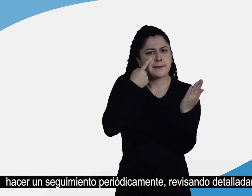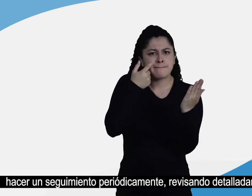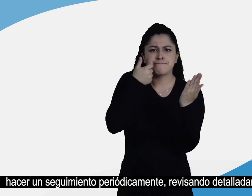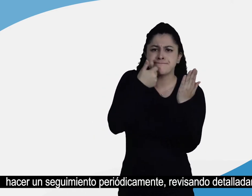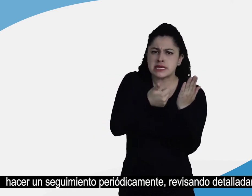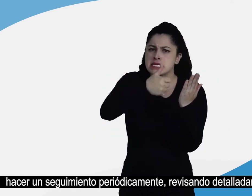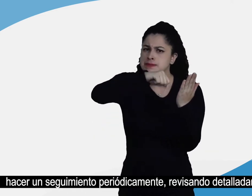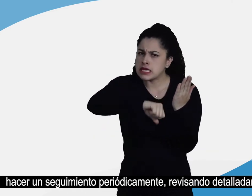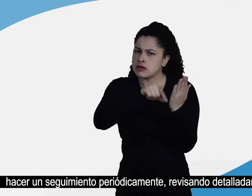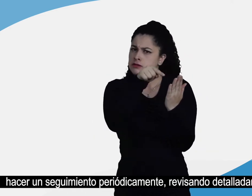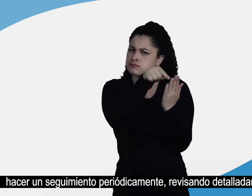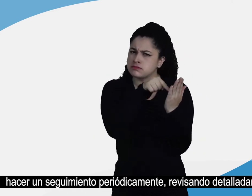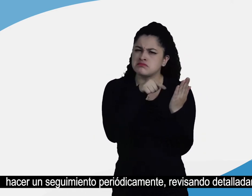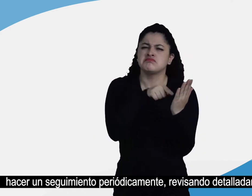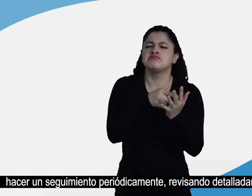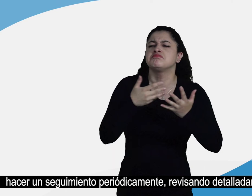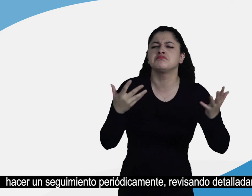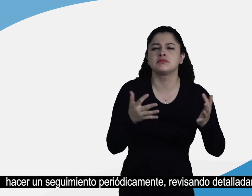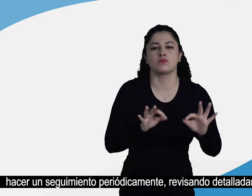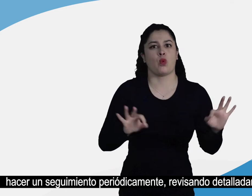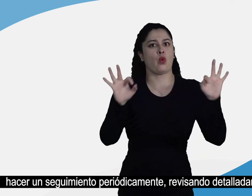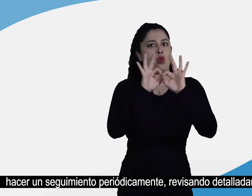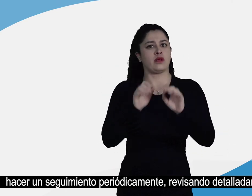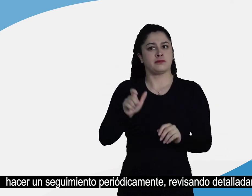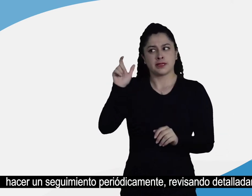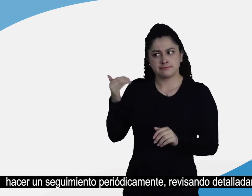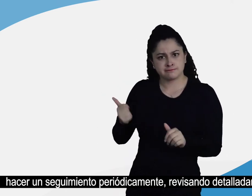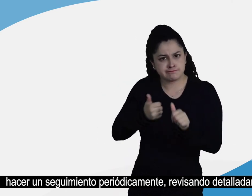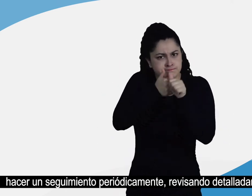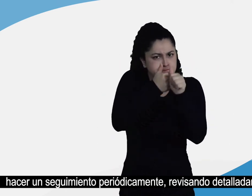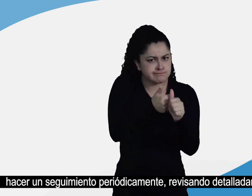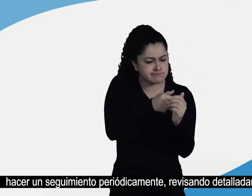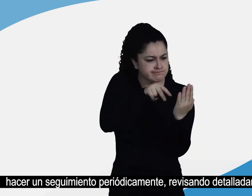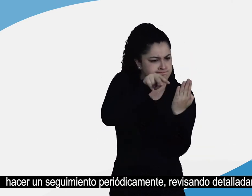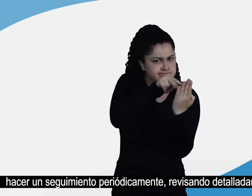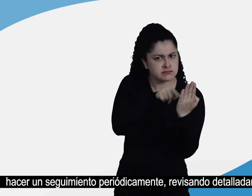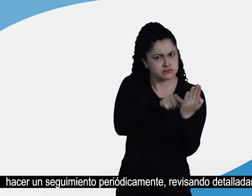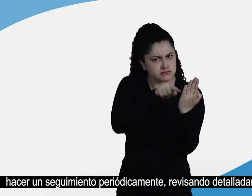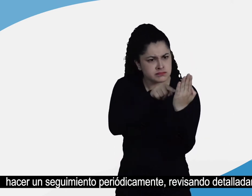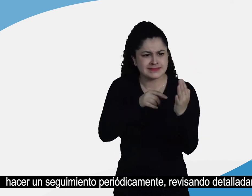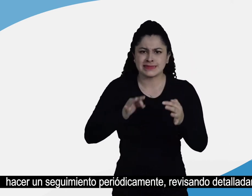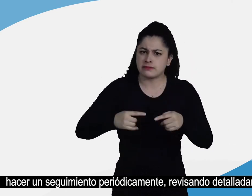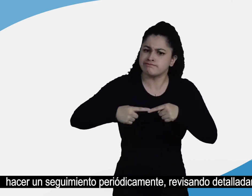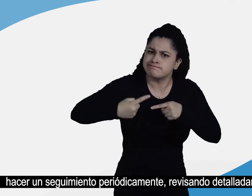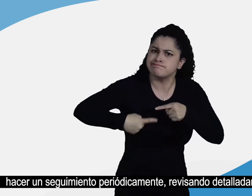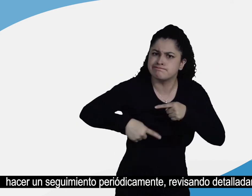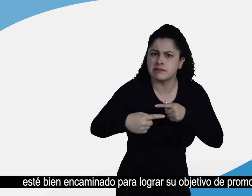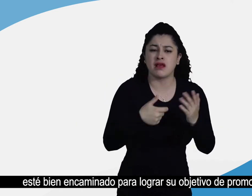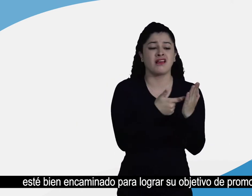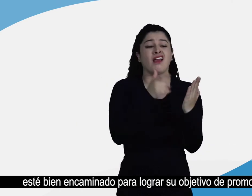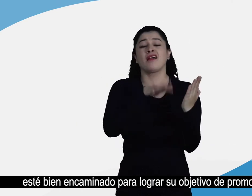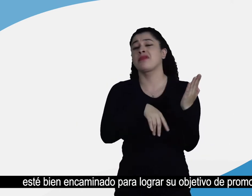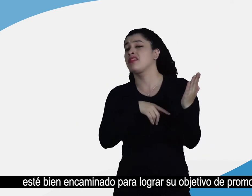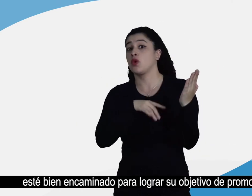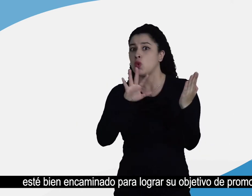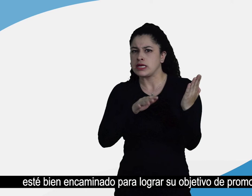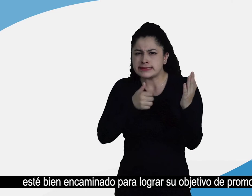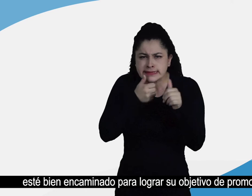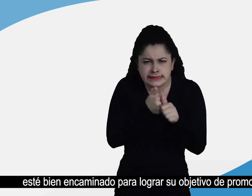Hacer un seguimiento periódicamente, revisando detalladamente que esté bien encaminado para